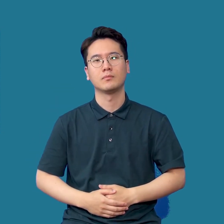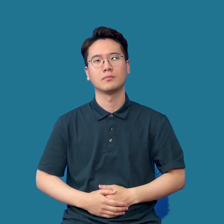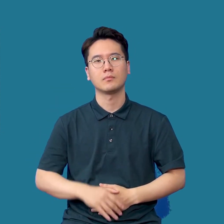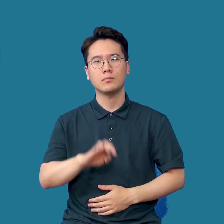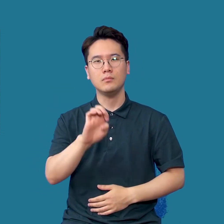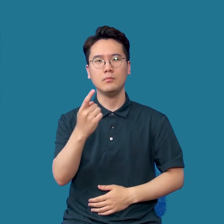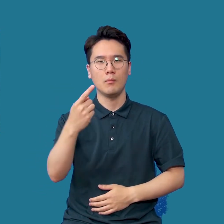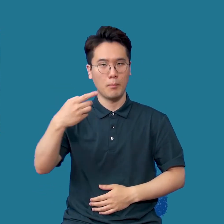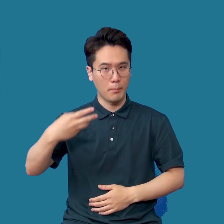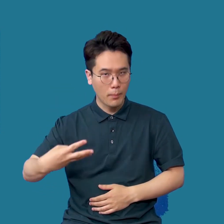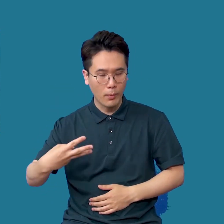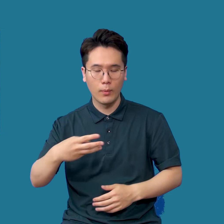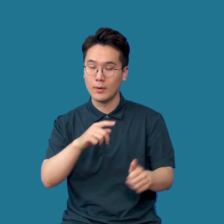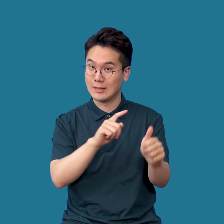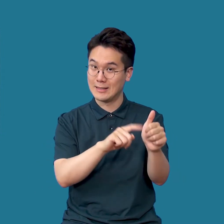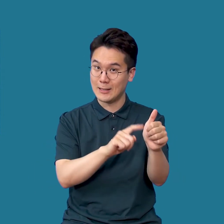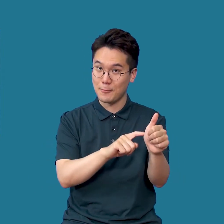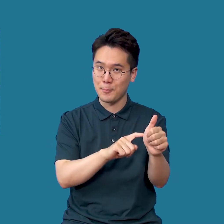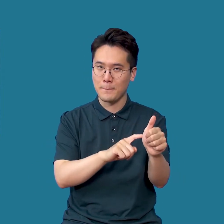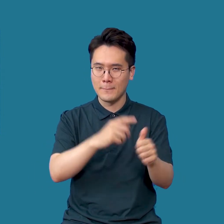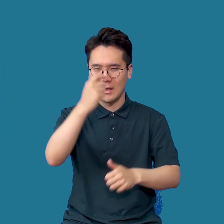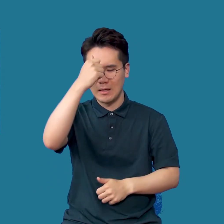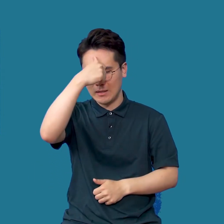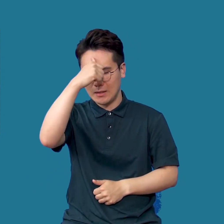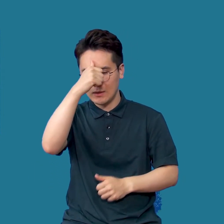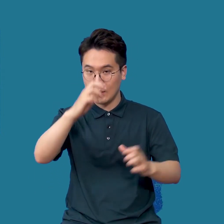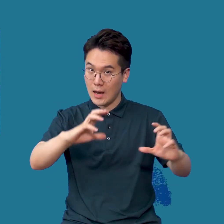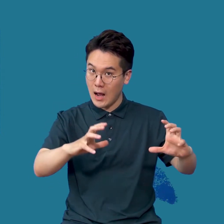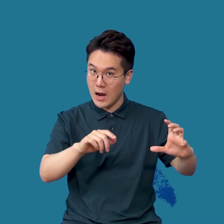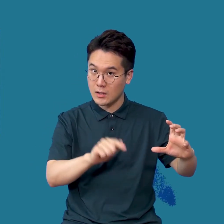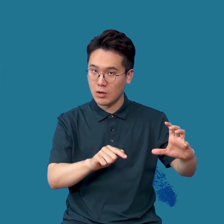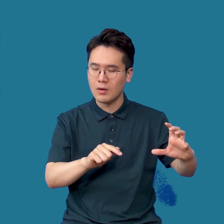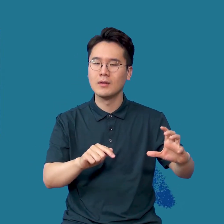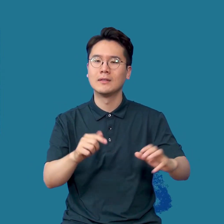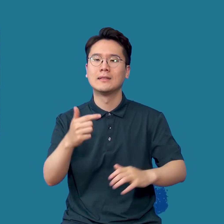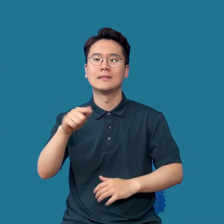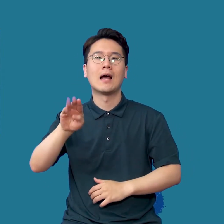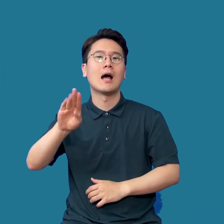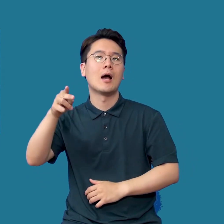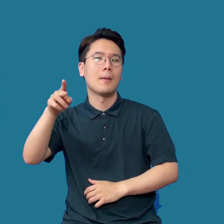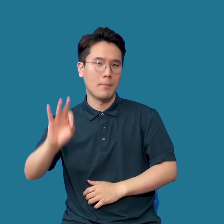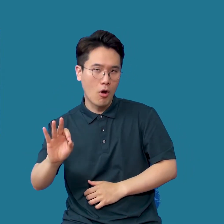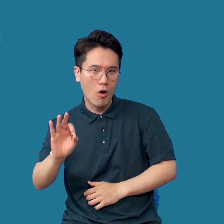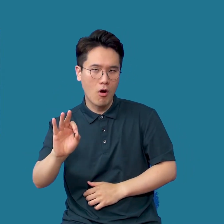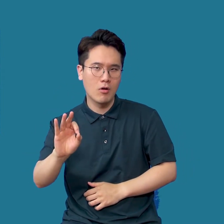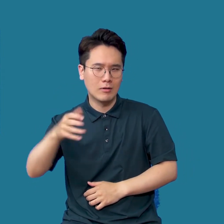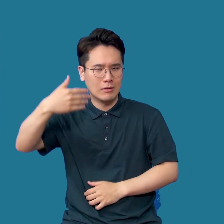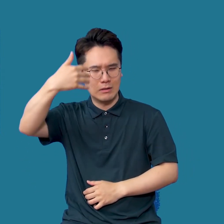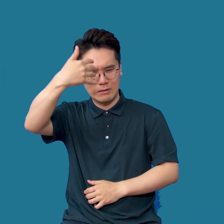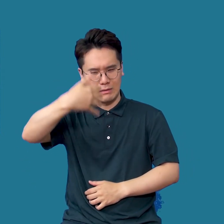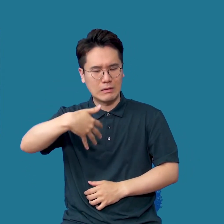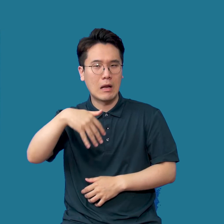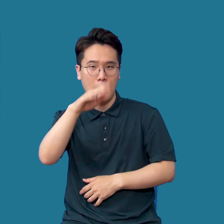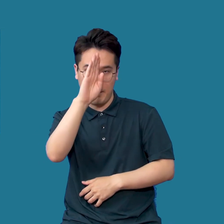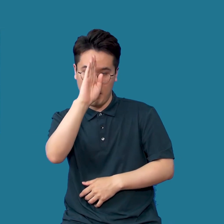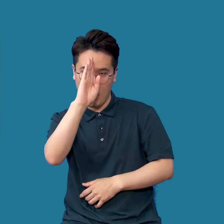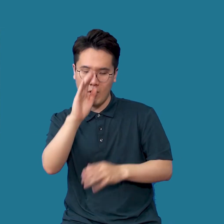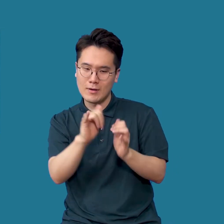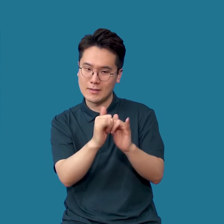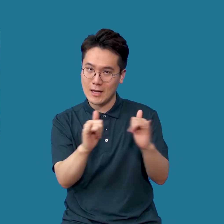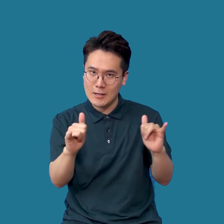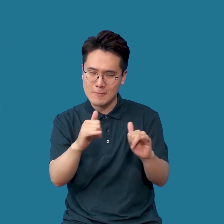폴 브랜드라는 사람은 인도에서 나병 환자들을 섬기며 봉사했던 의사